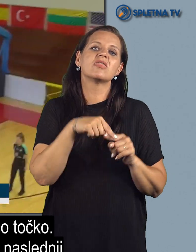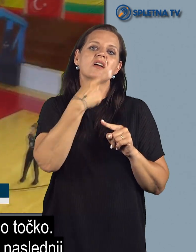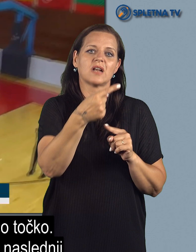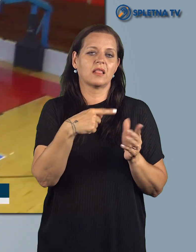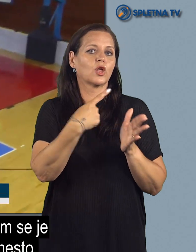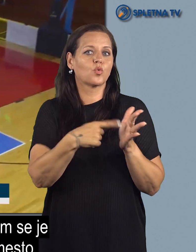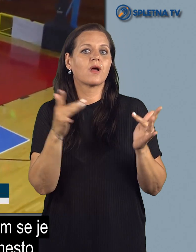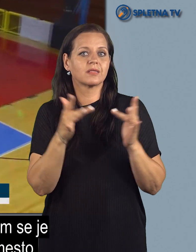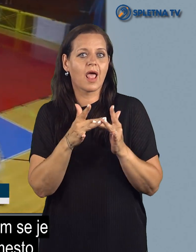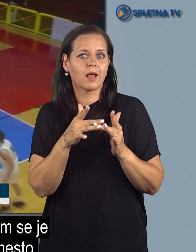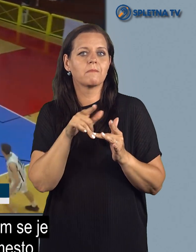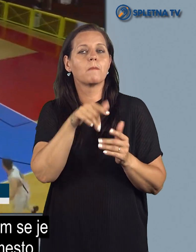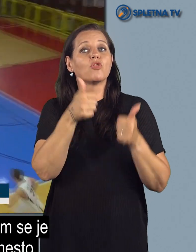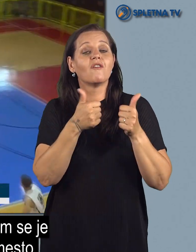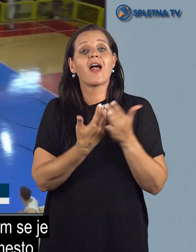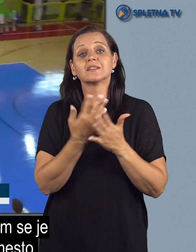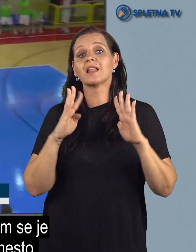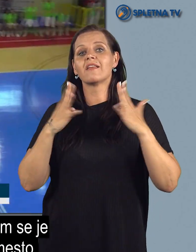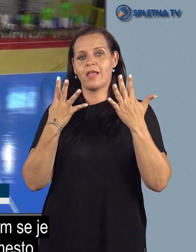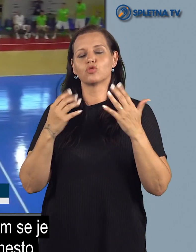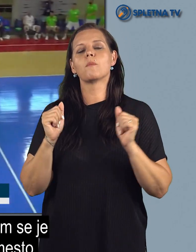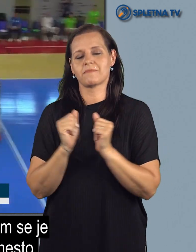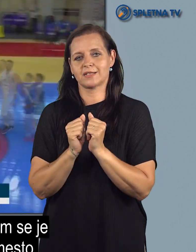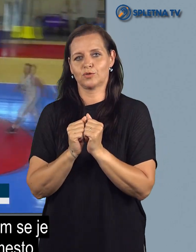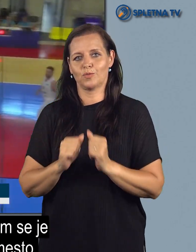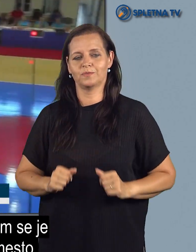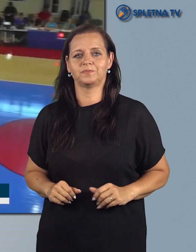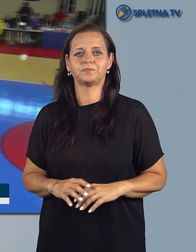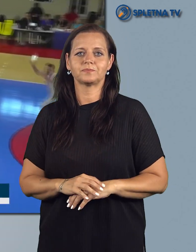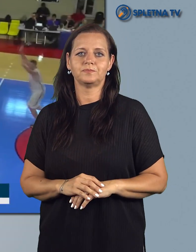naslednji krog tekem, v katerem se je potegovala za 9. mesto.